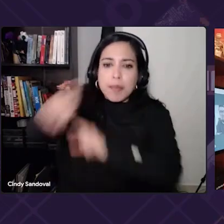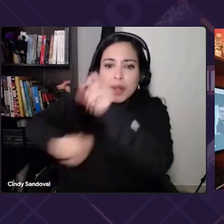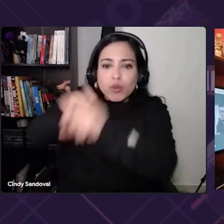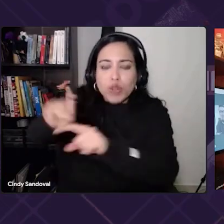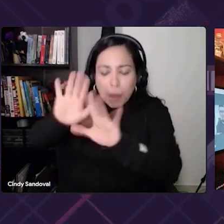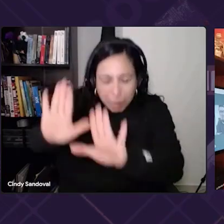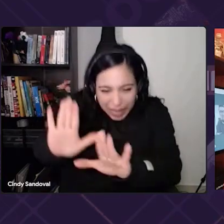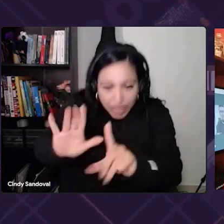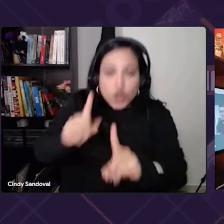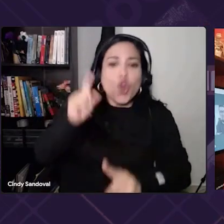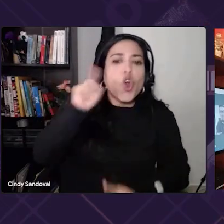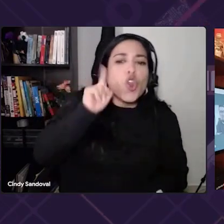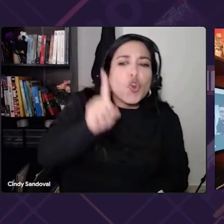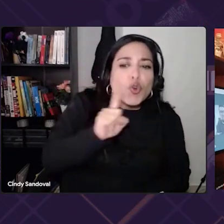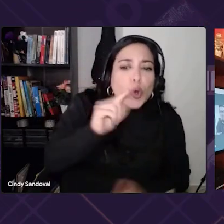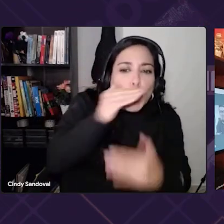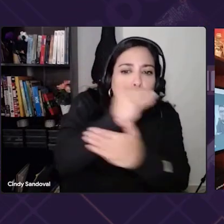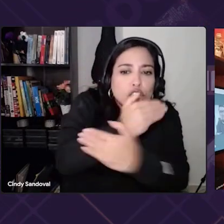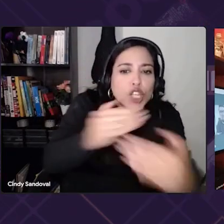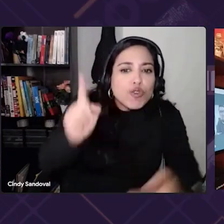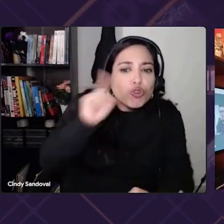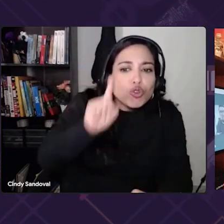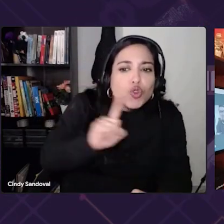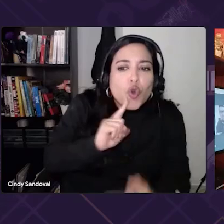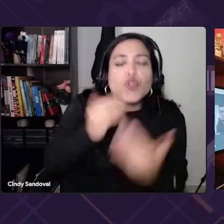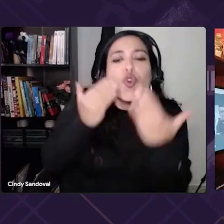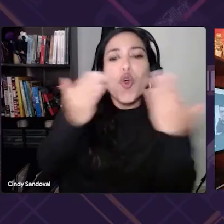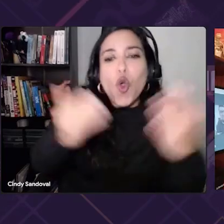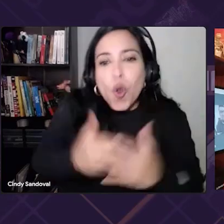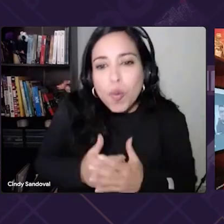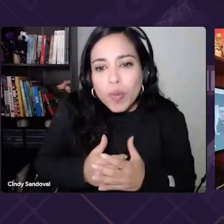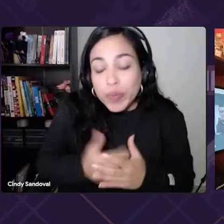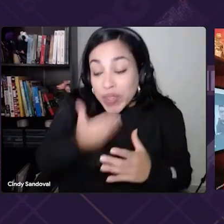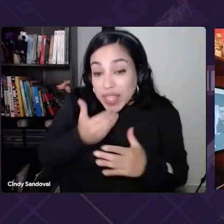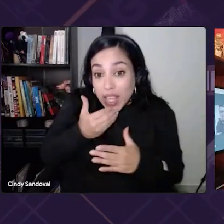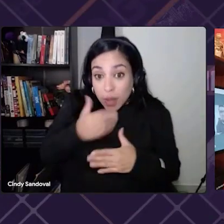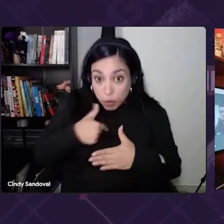grupo editorial que aquí llamamos Generación Eureka?